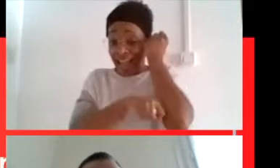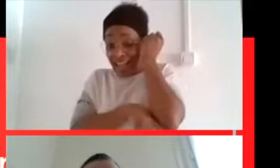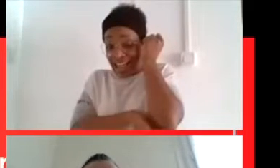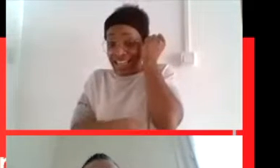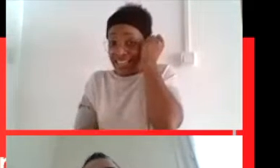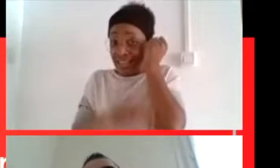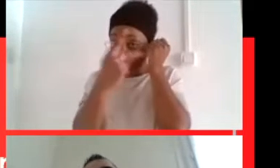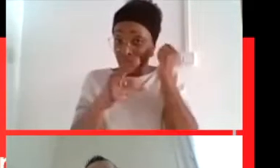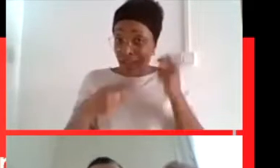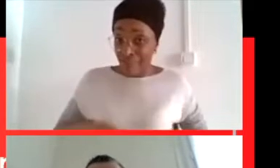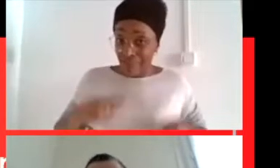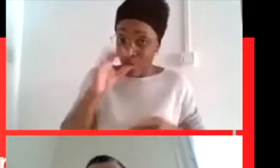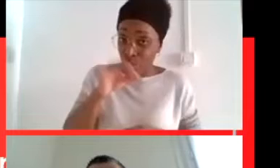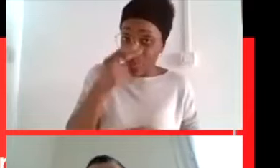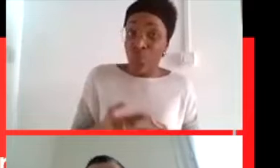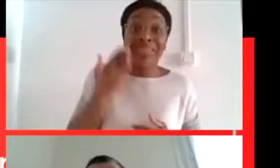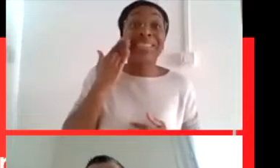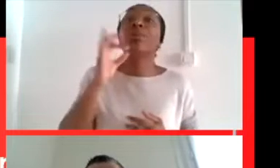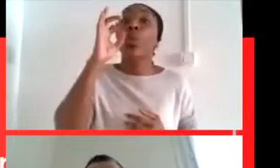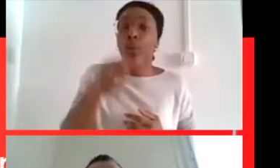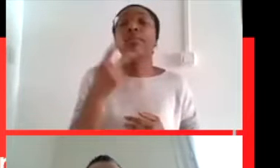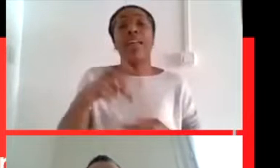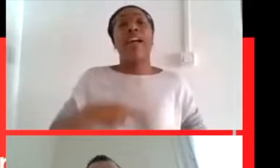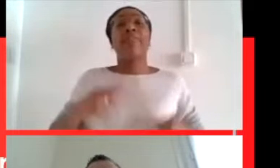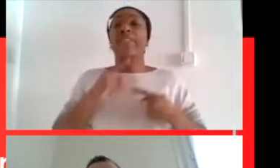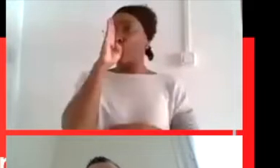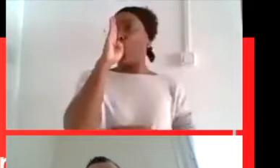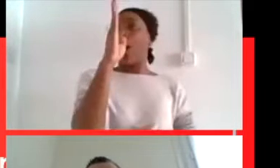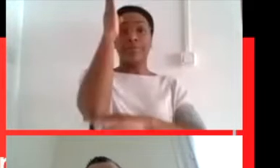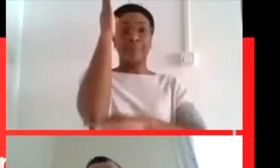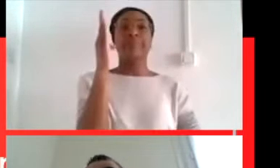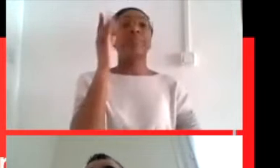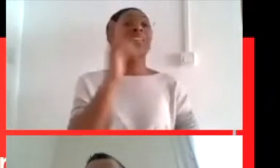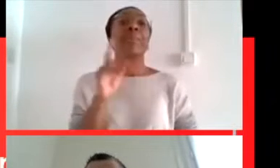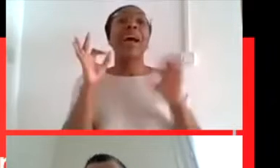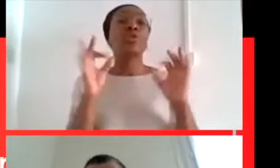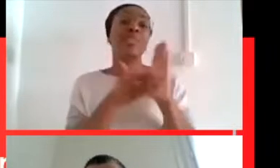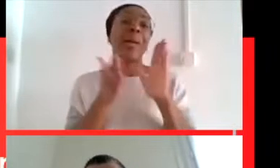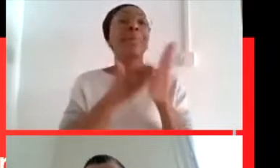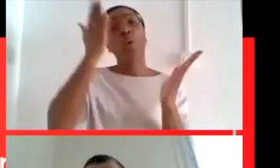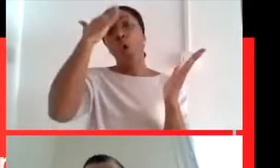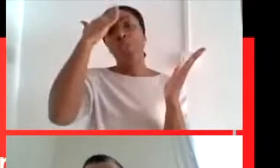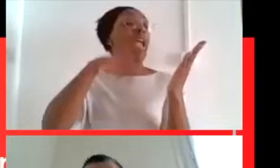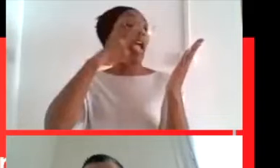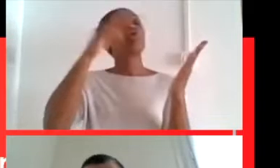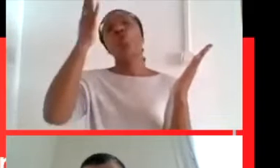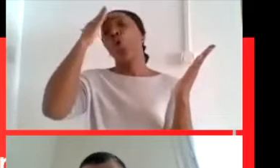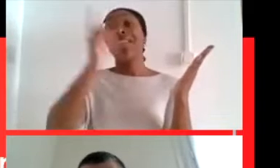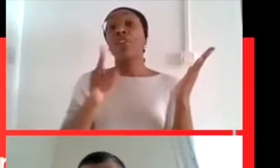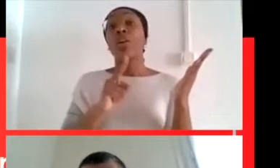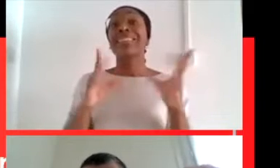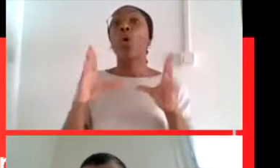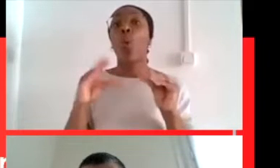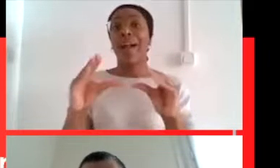vie, elle va être droite devant Dieu. C'est pas seulement connaître la parole, mais c'est pratiquer la vérité. Vous savez que ces hommes